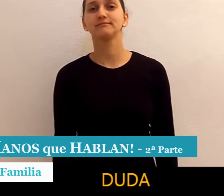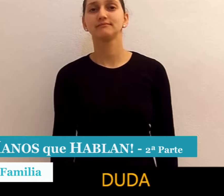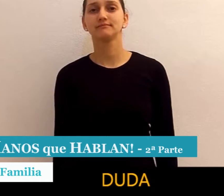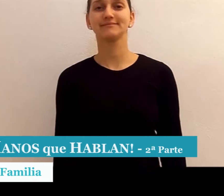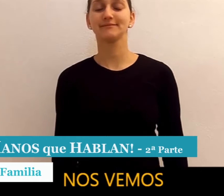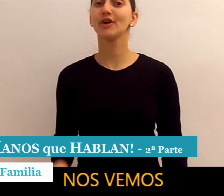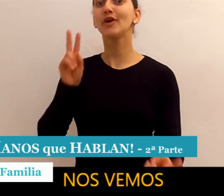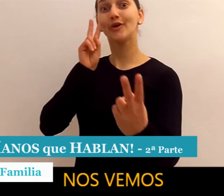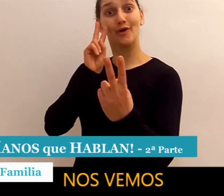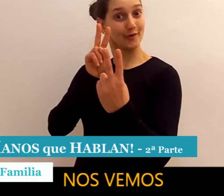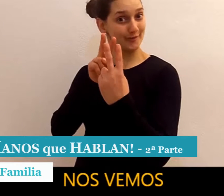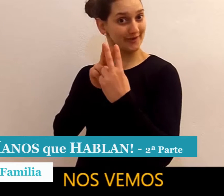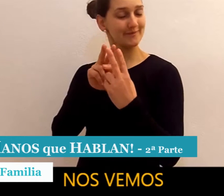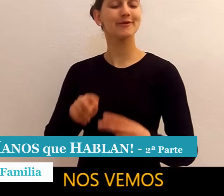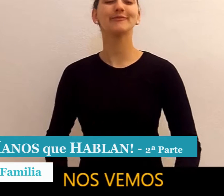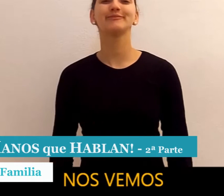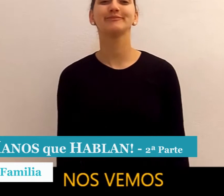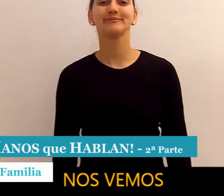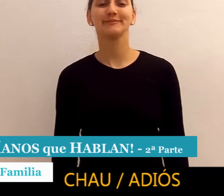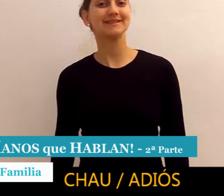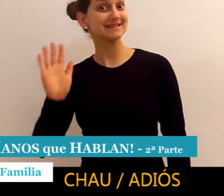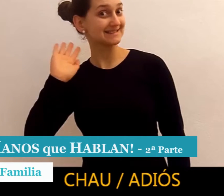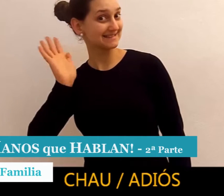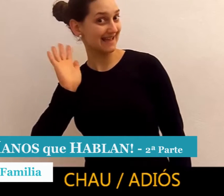los sábados se va a hacer también. Se va a hacer lunes,